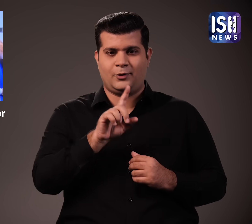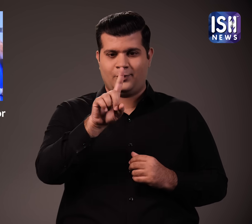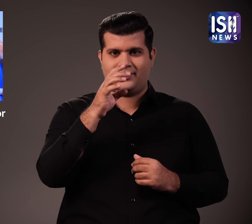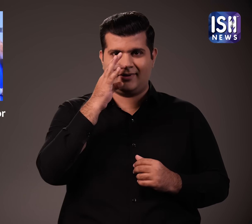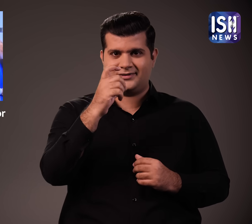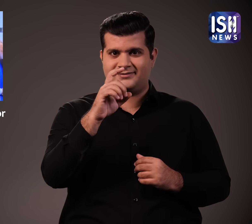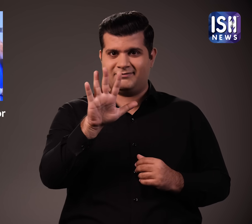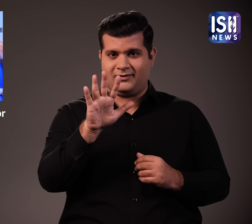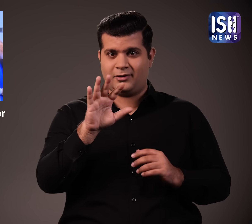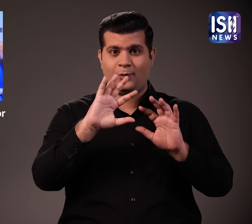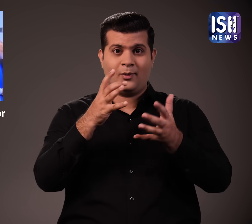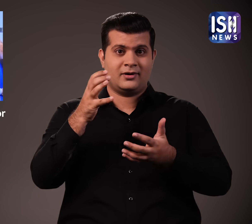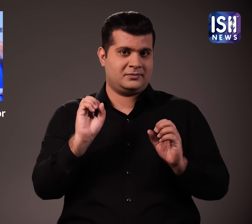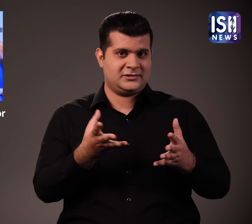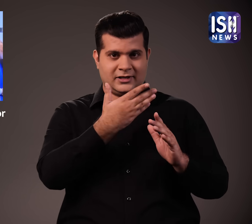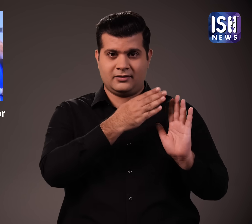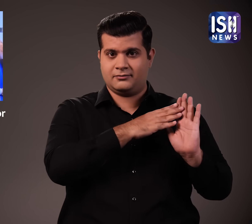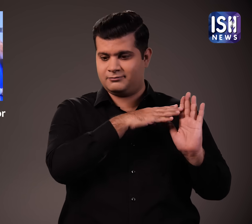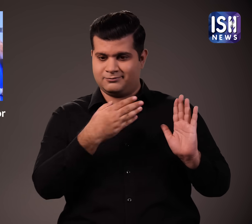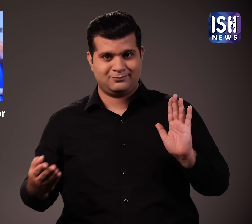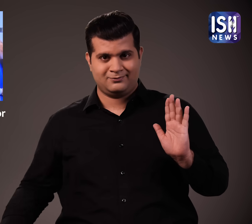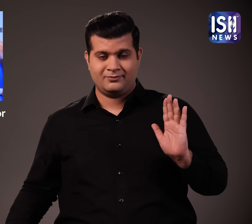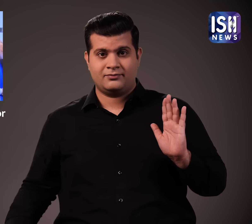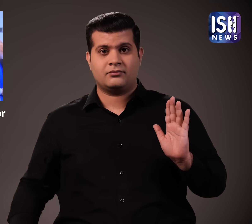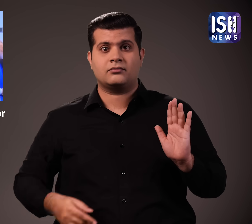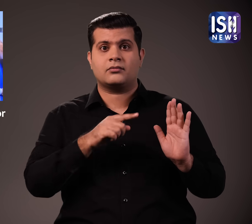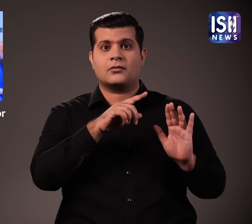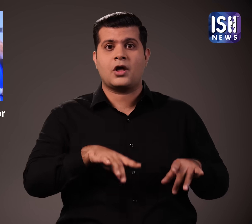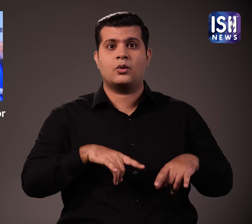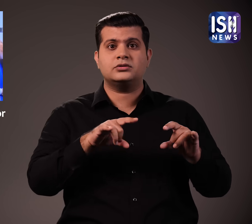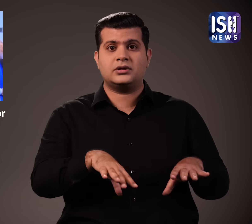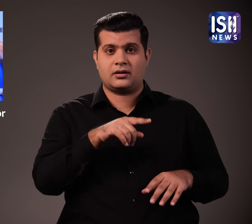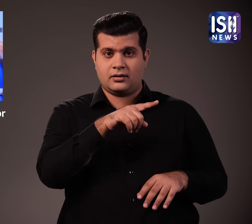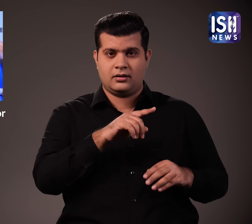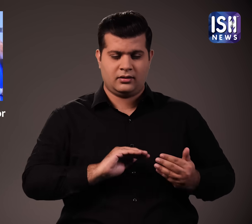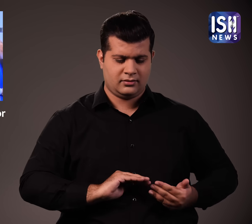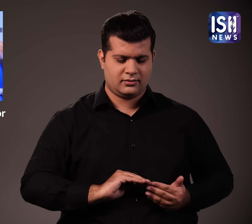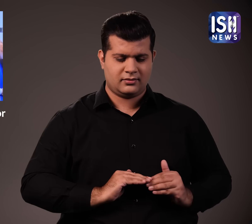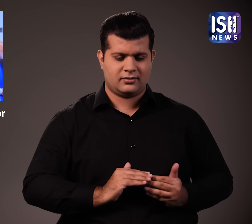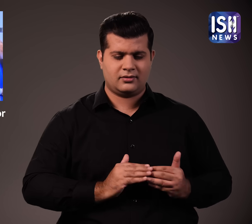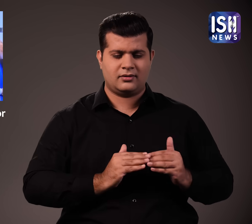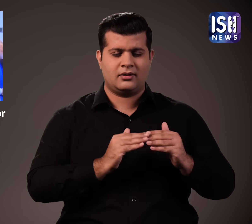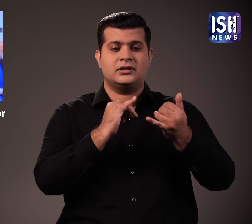शुरू होने के बाद से एक बार ऑस्ट्रेलिया अंतक अजयी रहा था और खिताब अपने नाम किया था